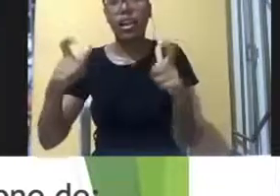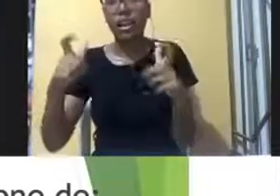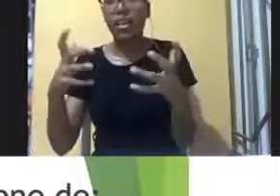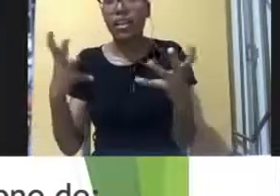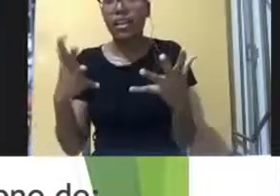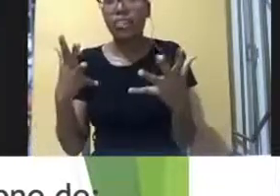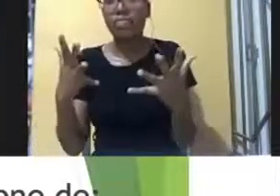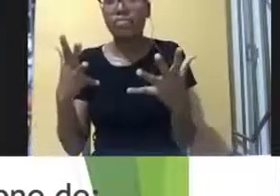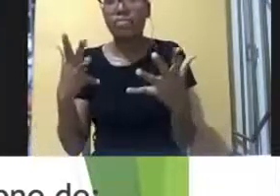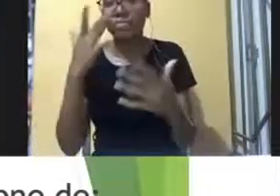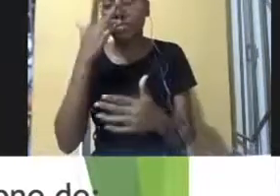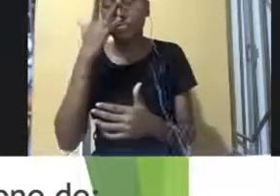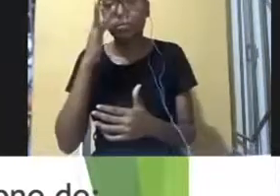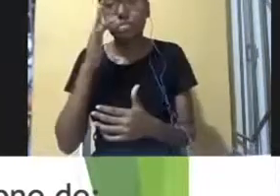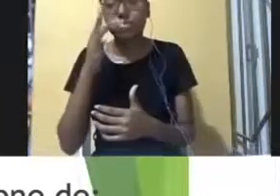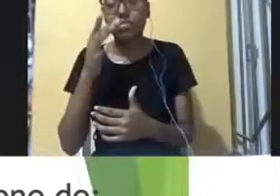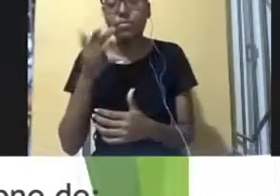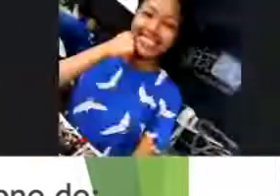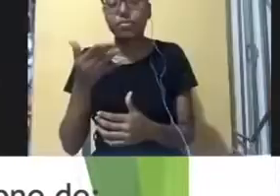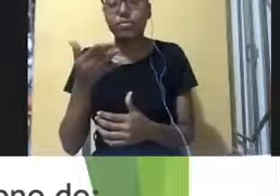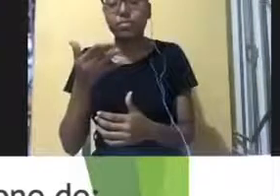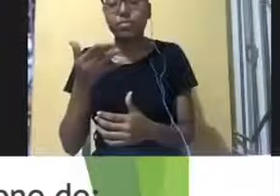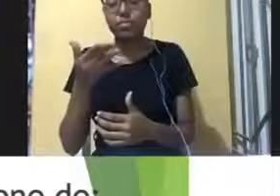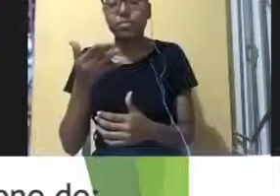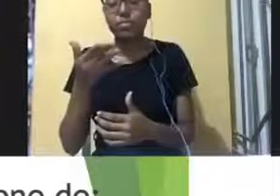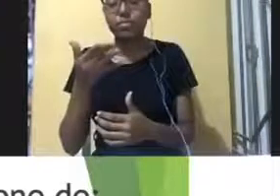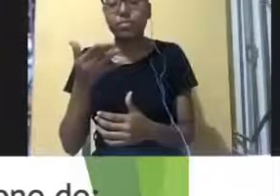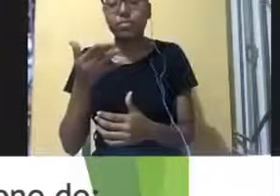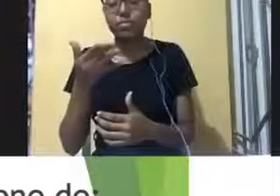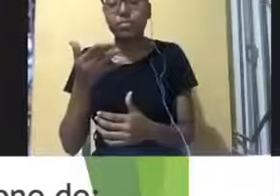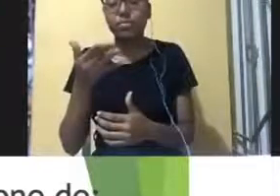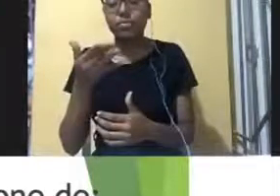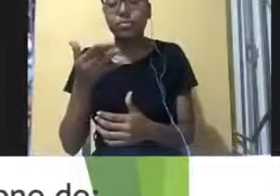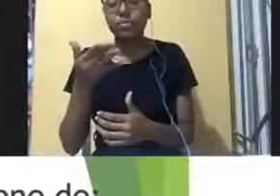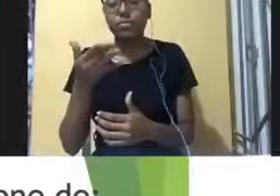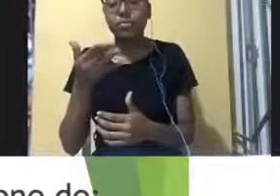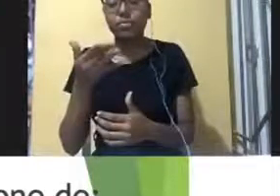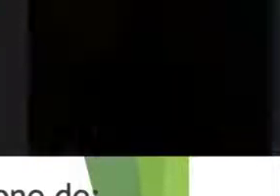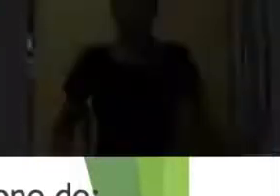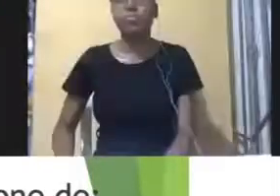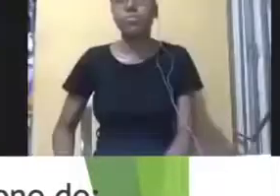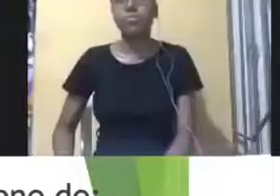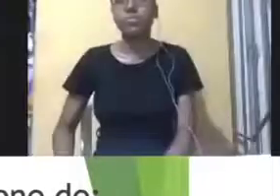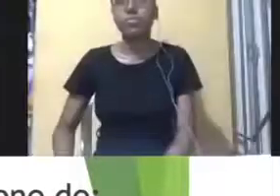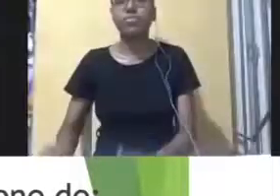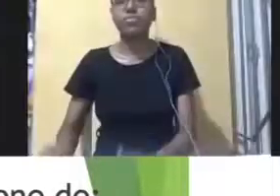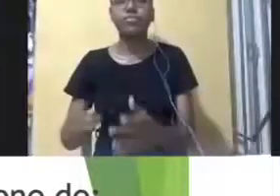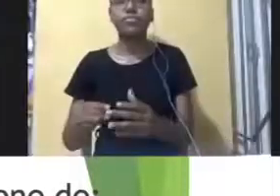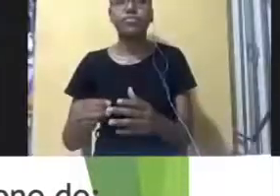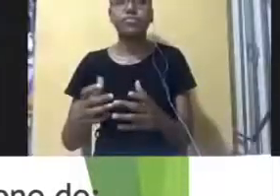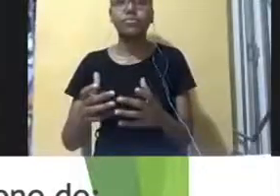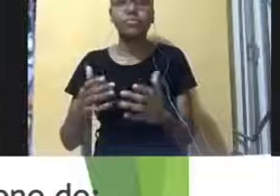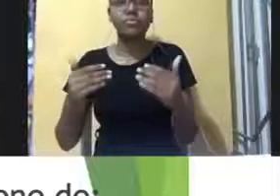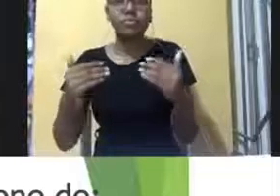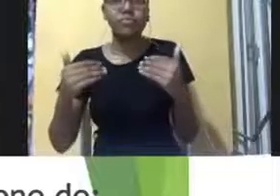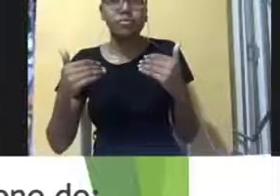sordo con S grande es aquella que forma parte de la comunidad sorda que forma parte, que cree en su lengua de señas,